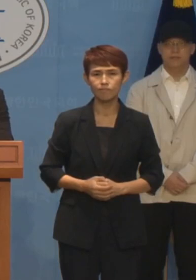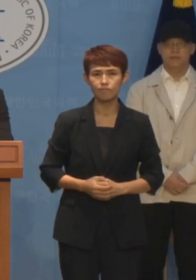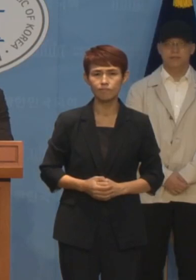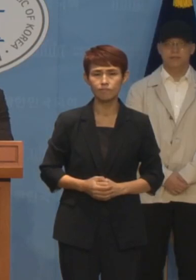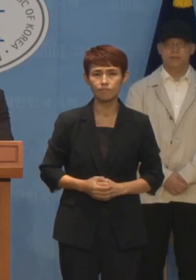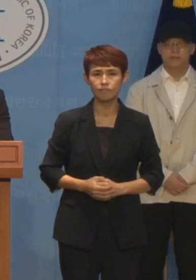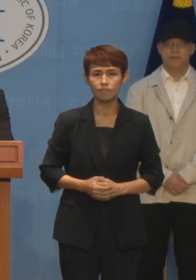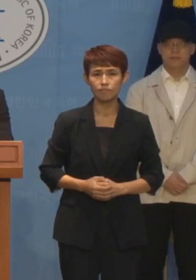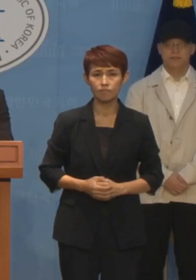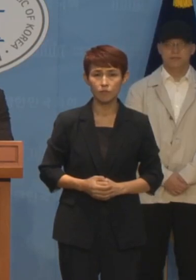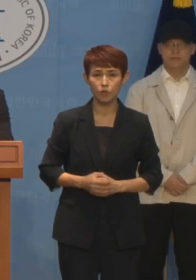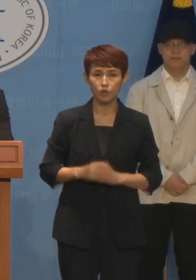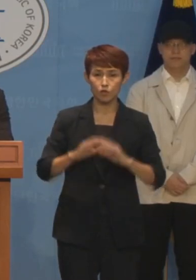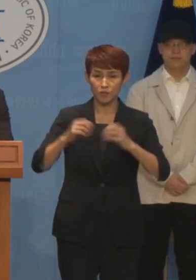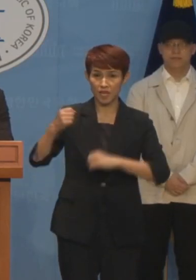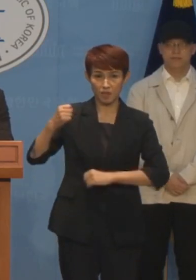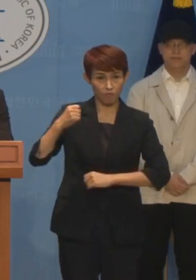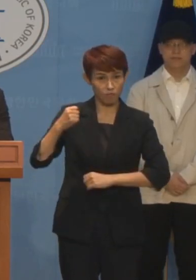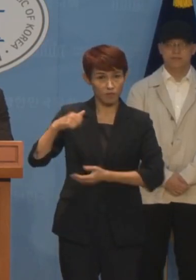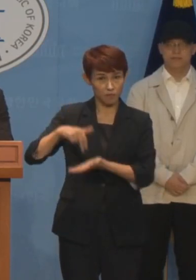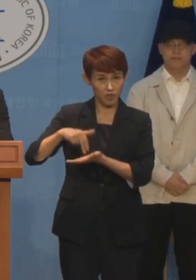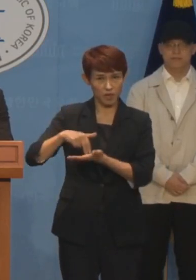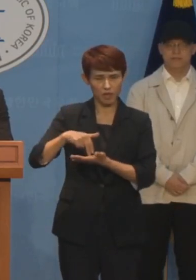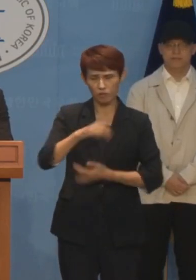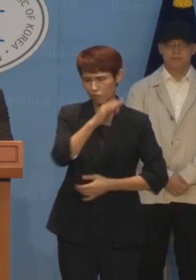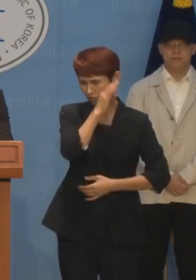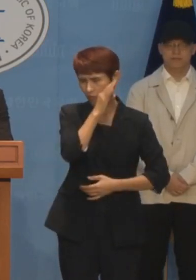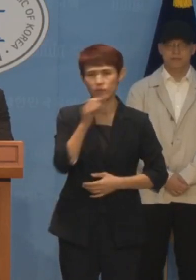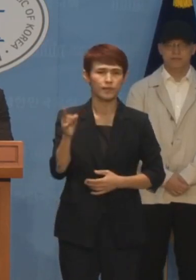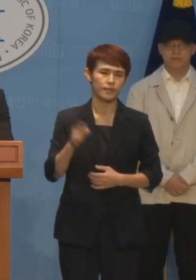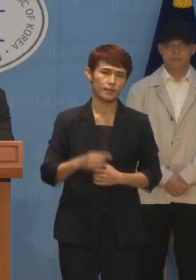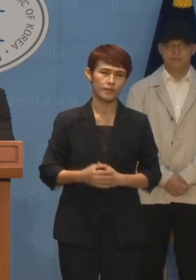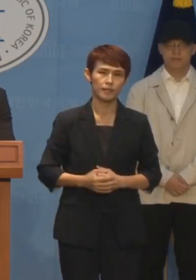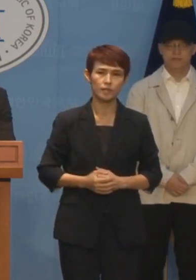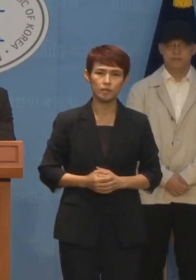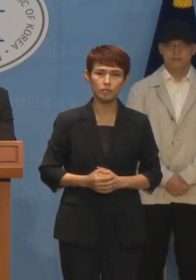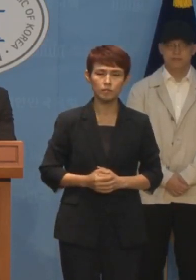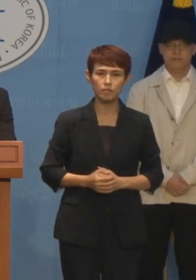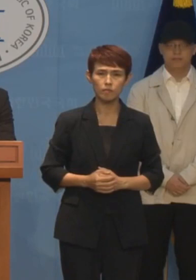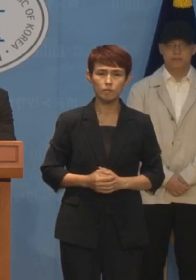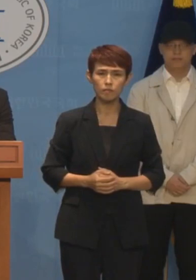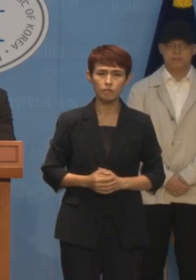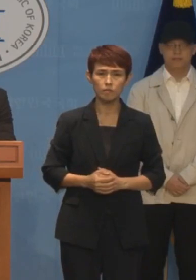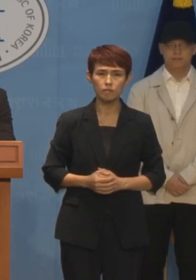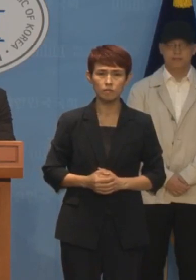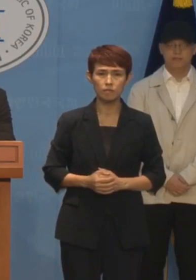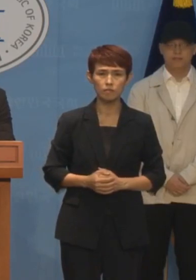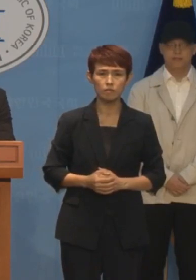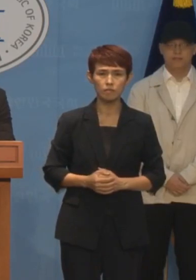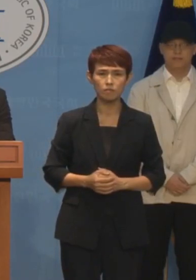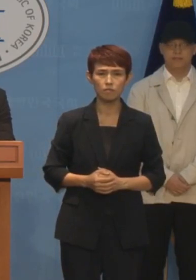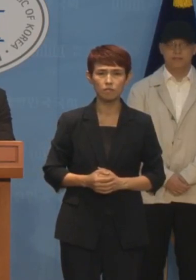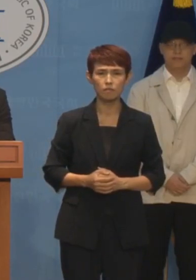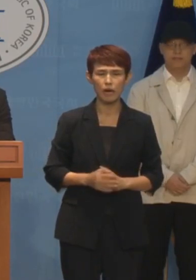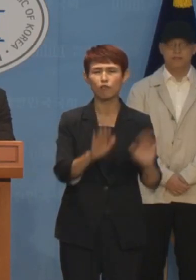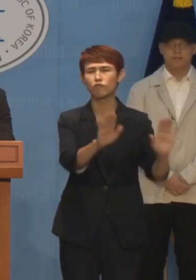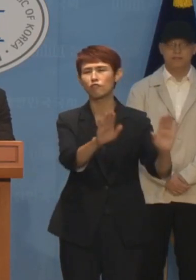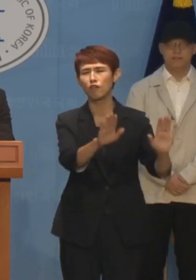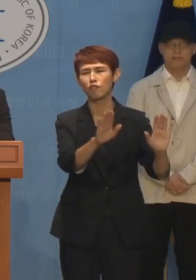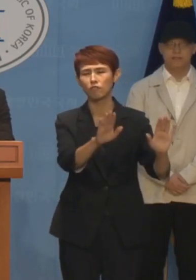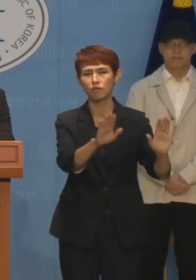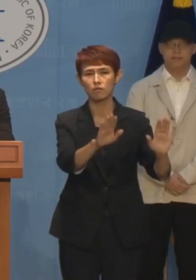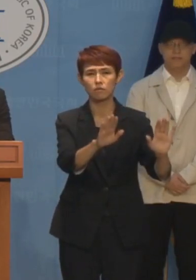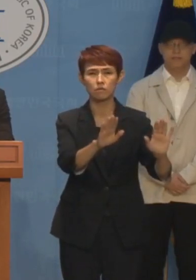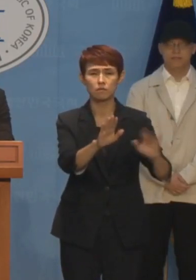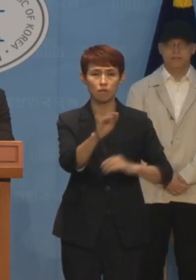이 문제는 저희 국민의힘도 부끄러워야 할 문제입니다. 괜히 벌집 쑤시지 말자며 보신주의에